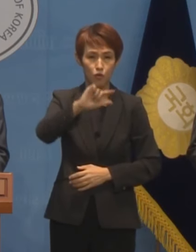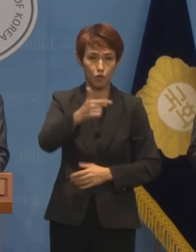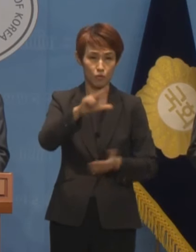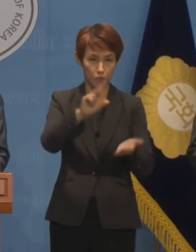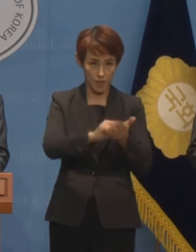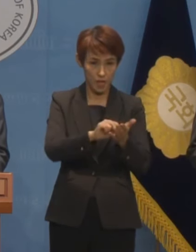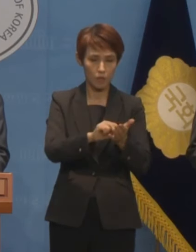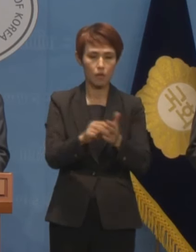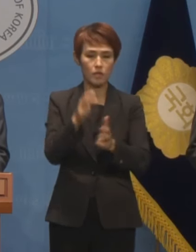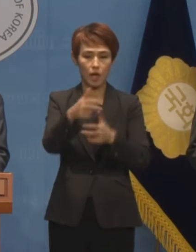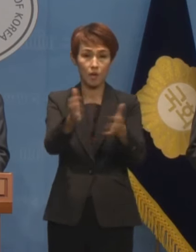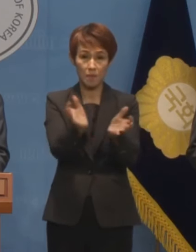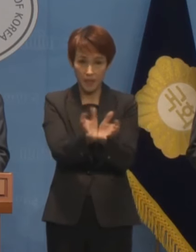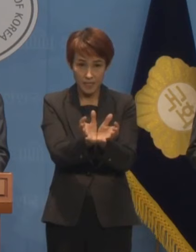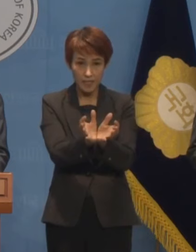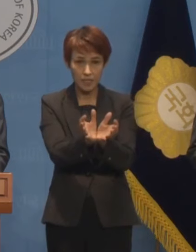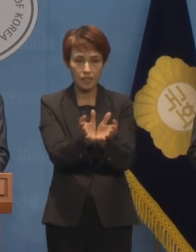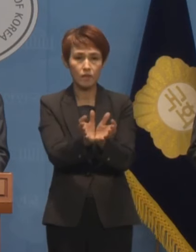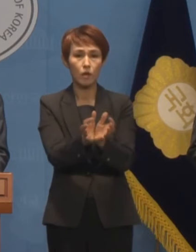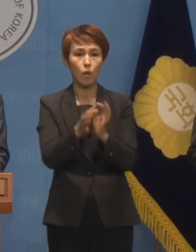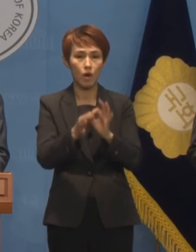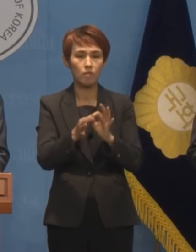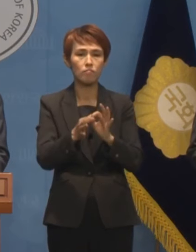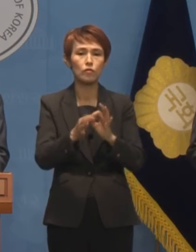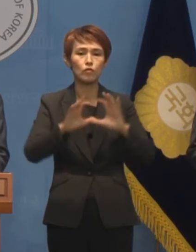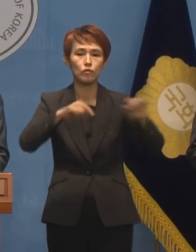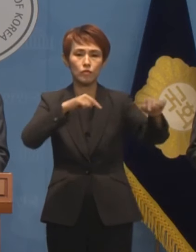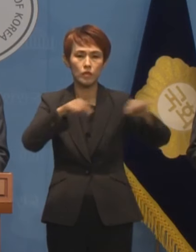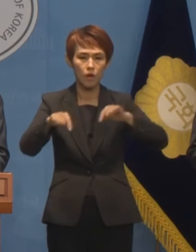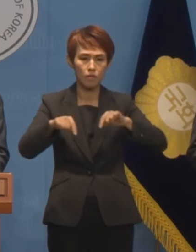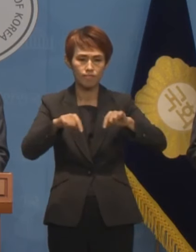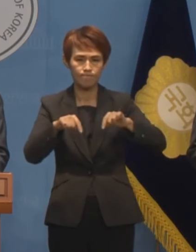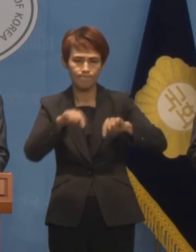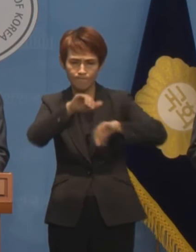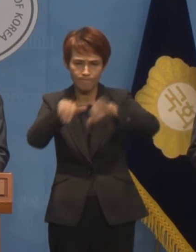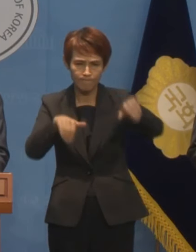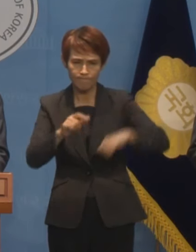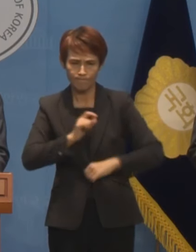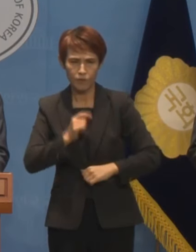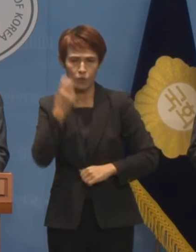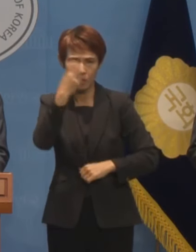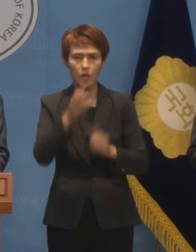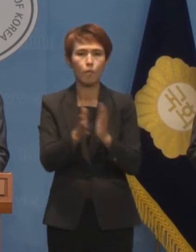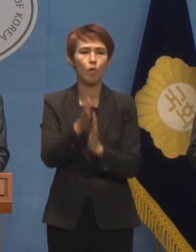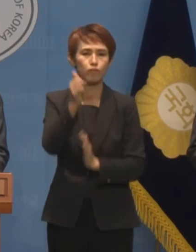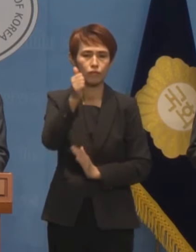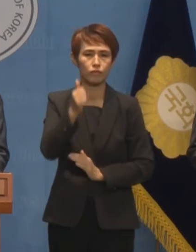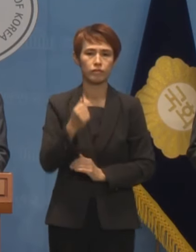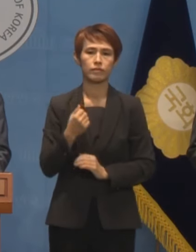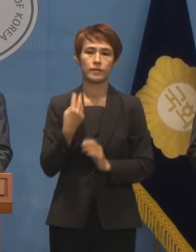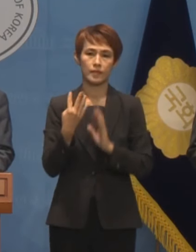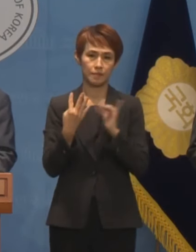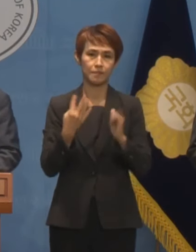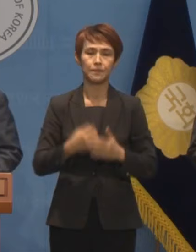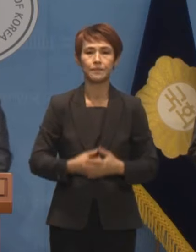산단 등 국정개입 의혹 조사본부 염태용 김기표 허성무 전용기